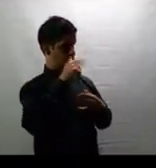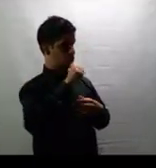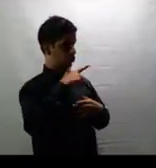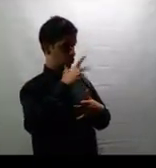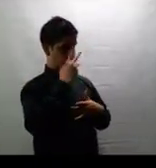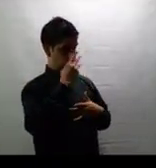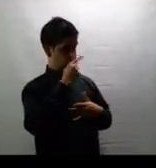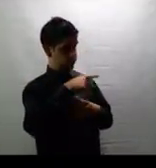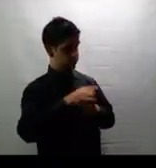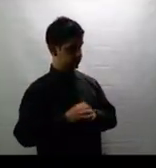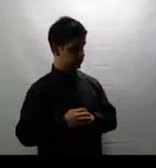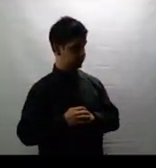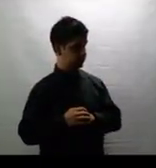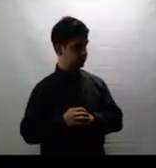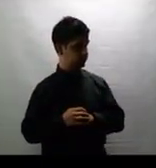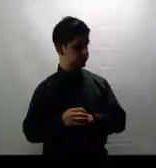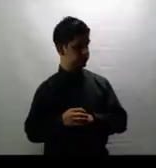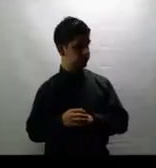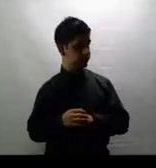de